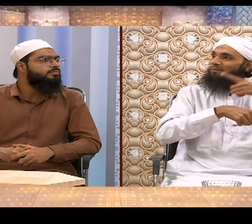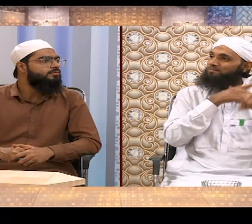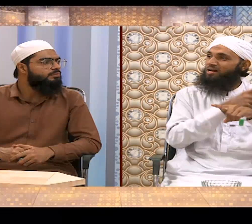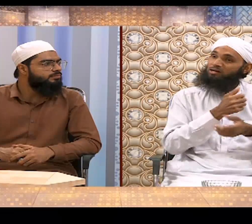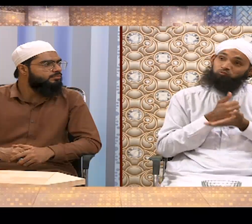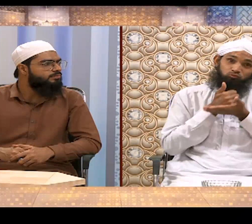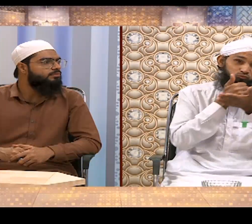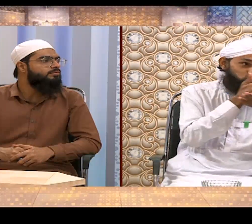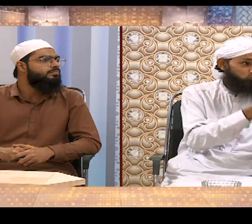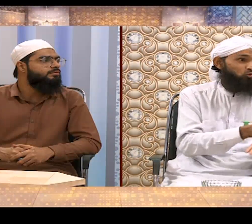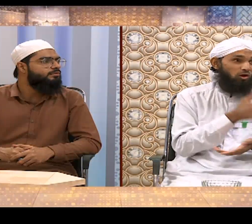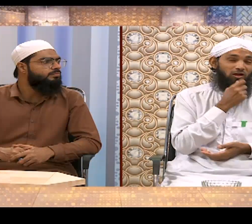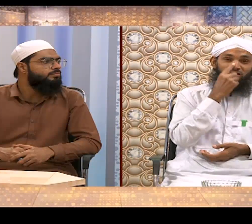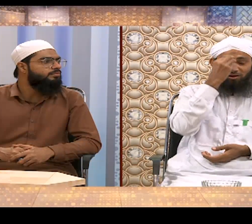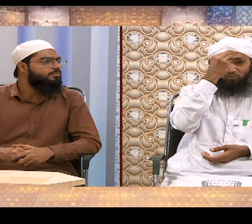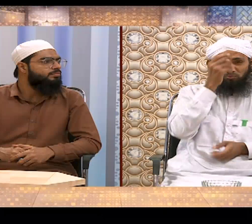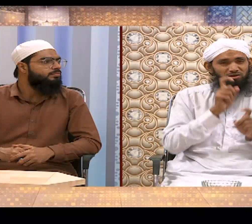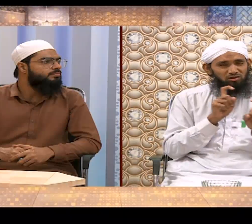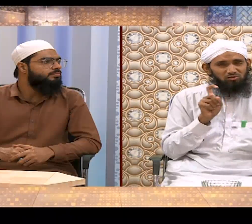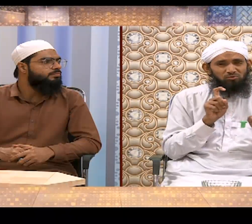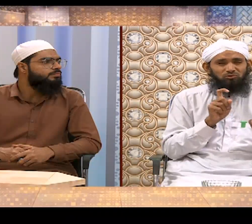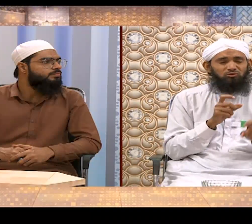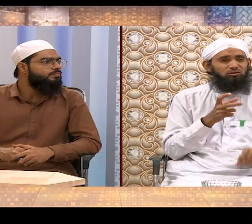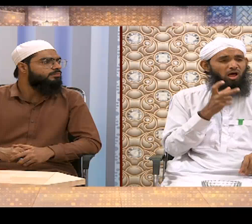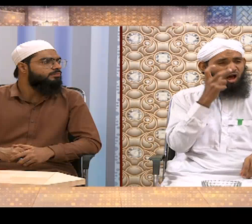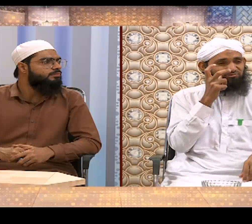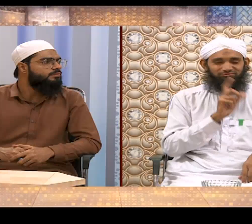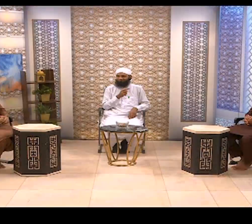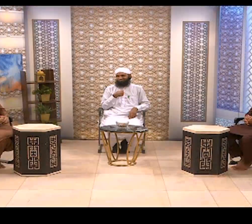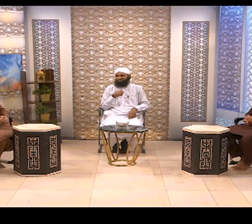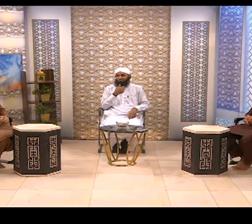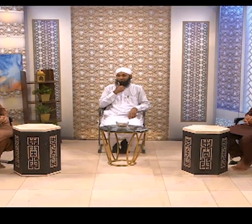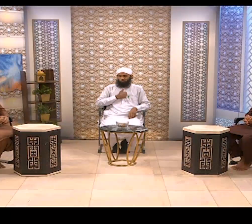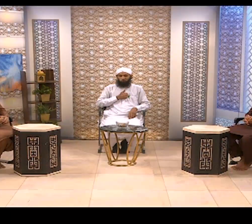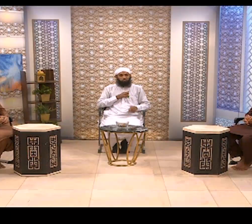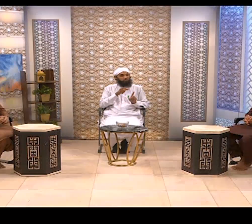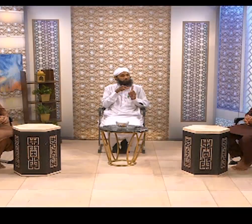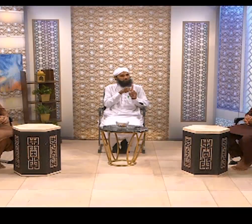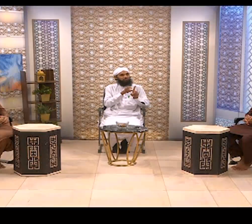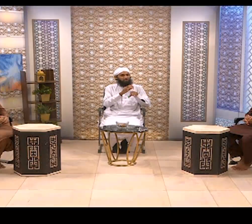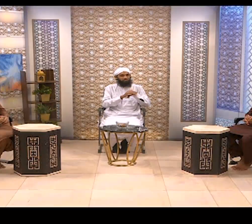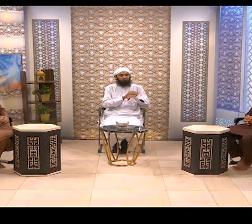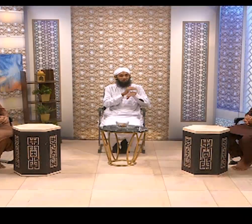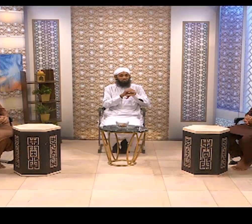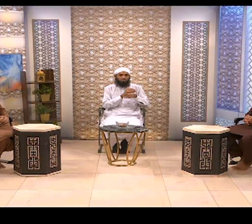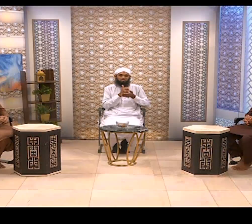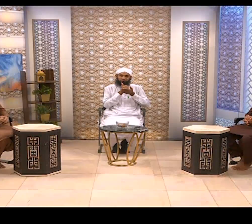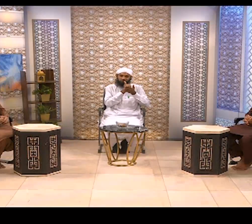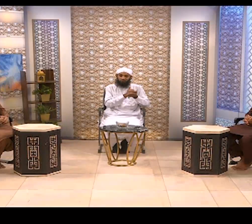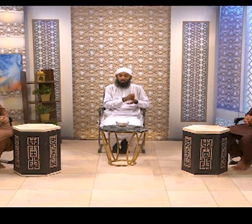ناتوان رہ جائے تو ان سے اف تک نہ کہنا یعنی ایسا کوئی کلمہ زبان سے نہ